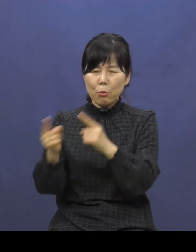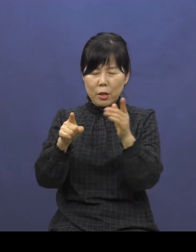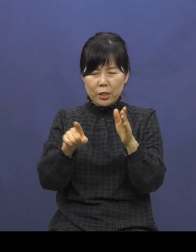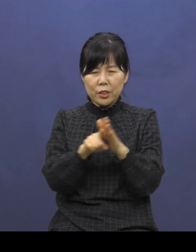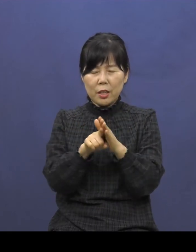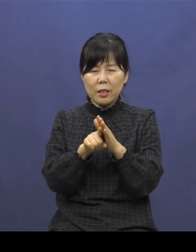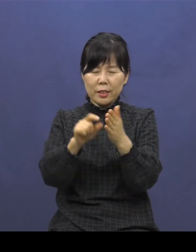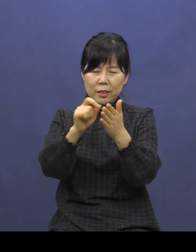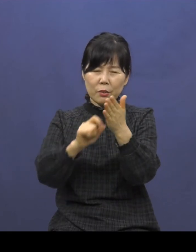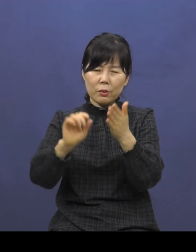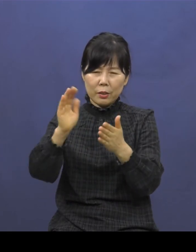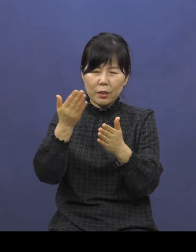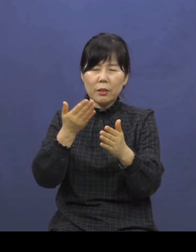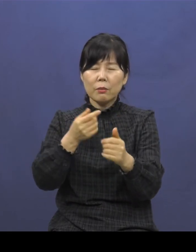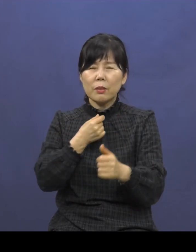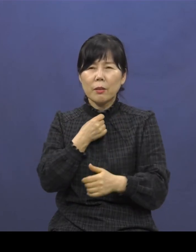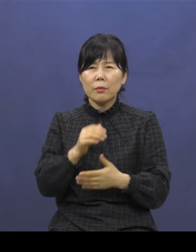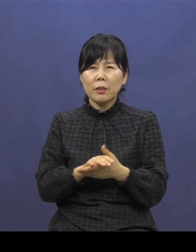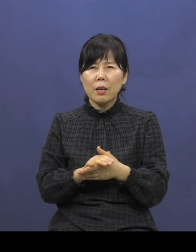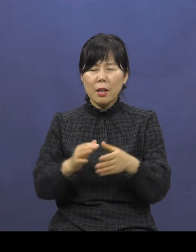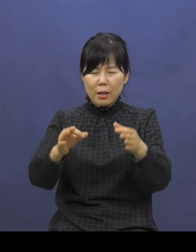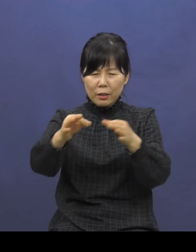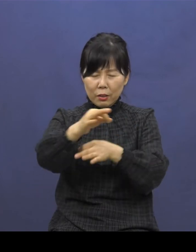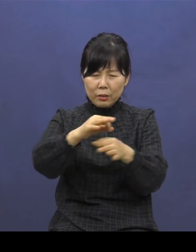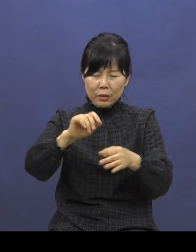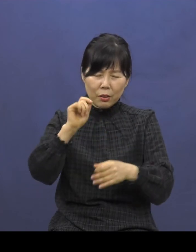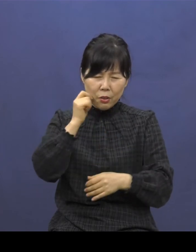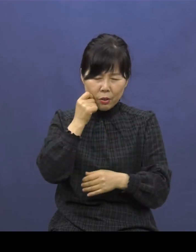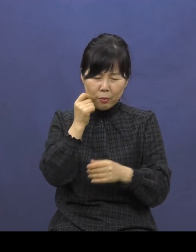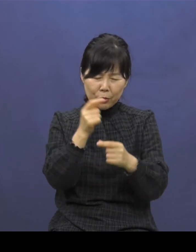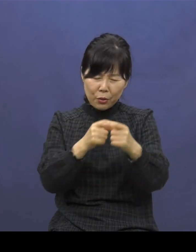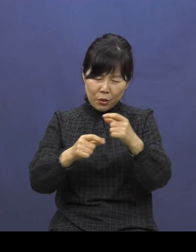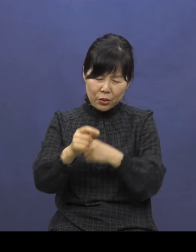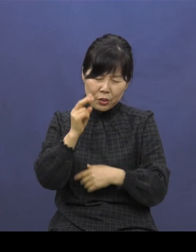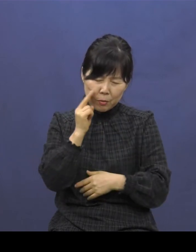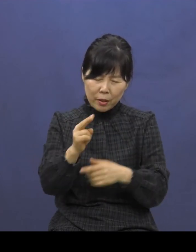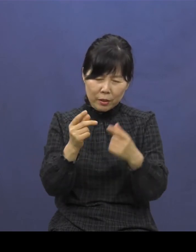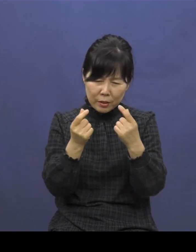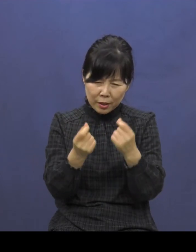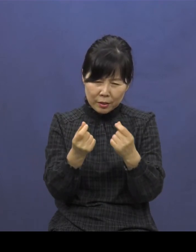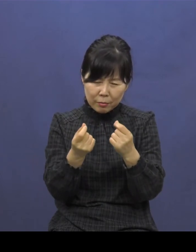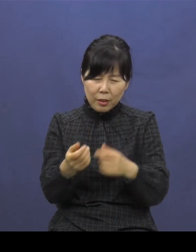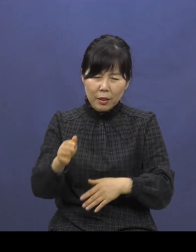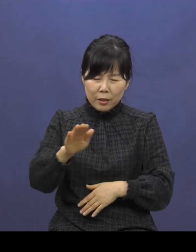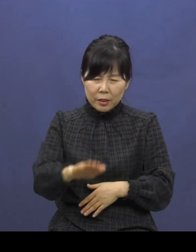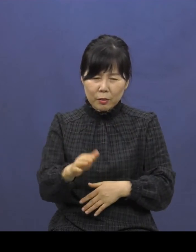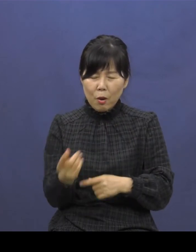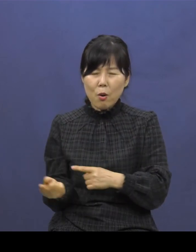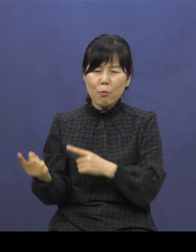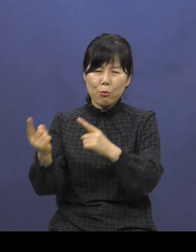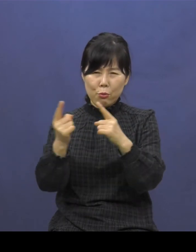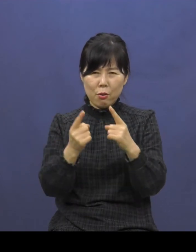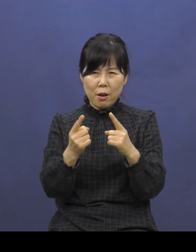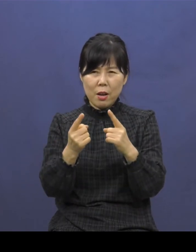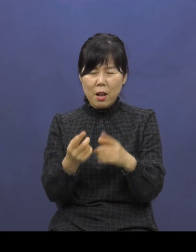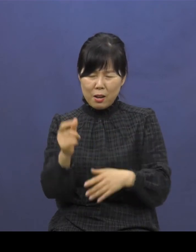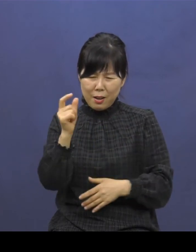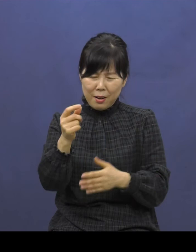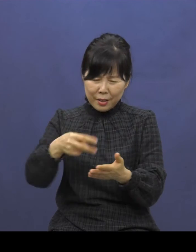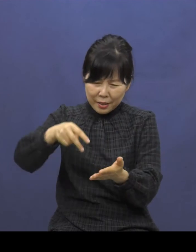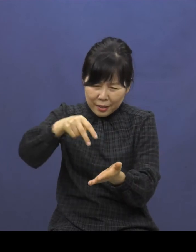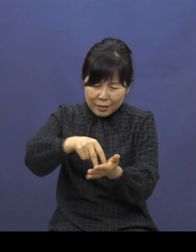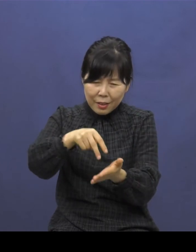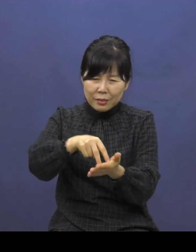원합니다. 주여, 이 모든 힘든 자리, 앞으로 경제적인 어려움은 더 크게 다가올 것 같습니다. 그러나 그런 데서 일어날 수 있게 하여